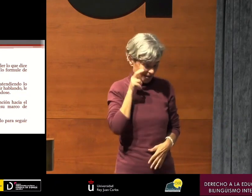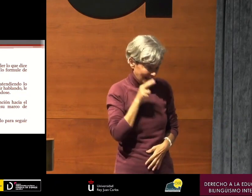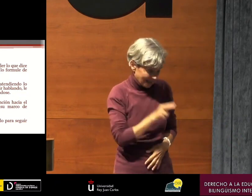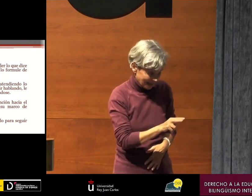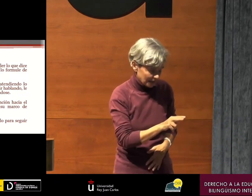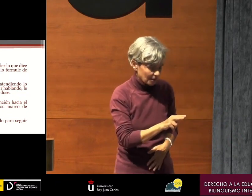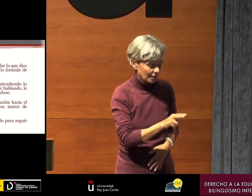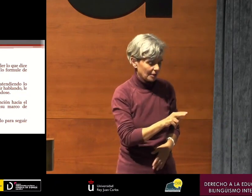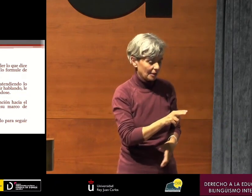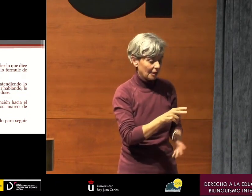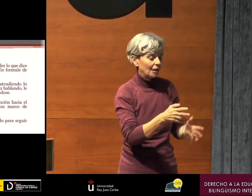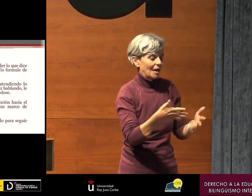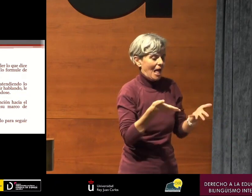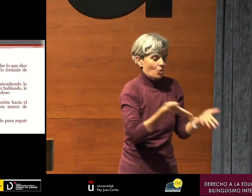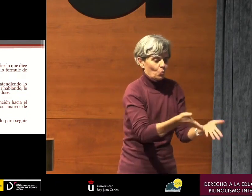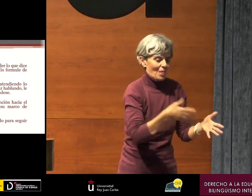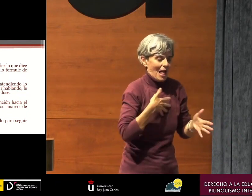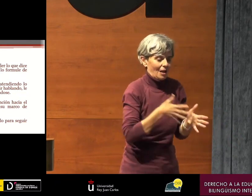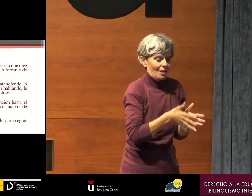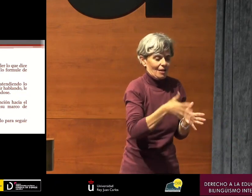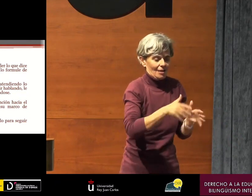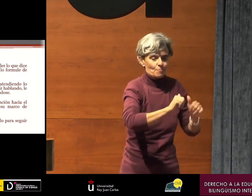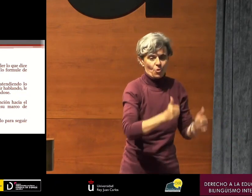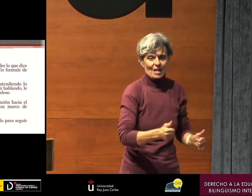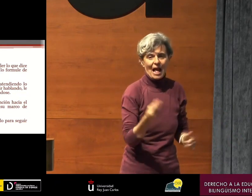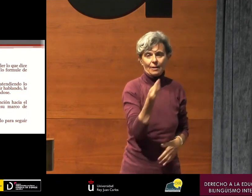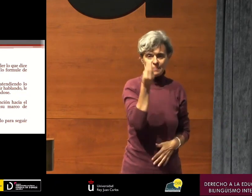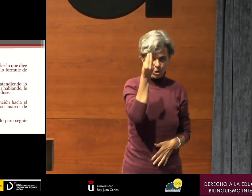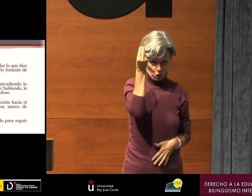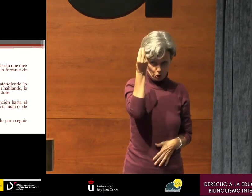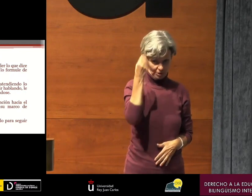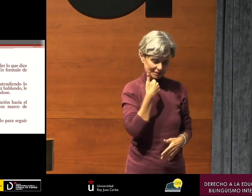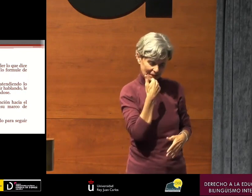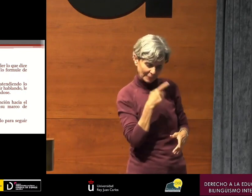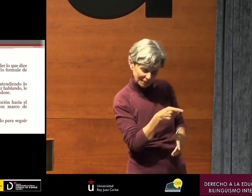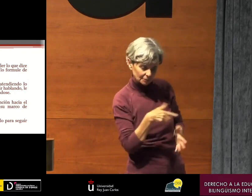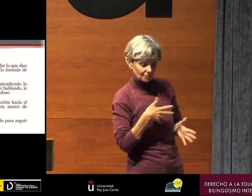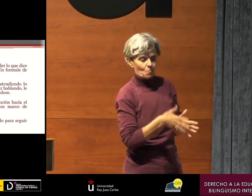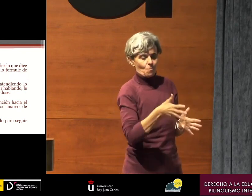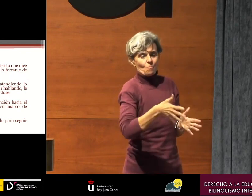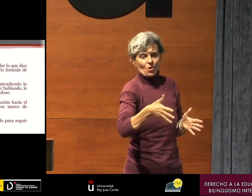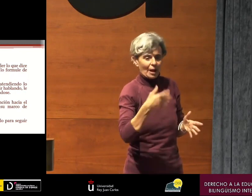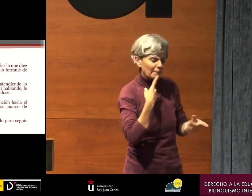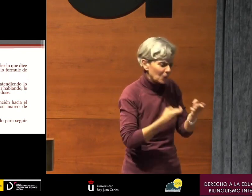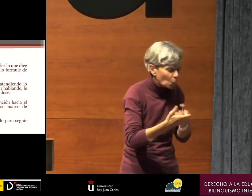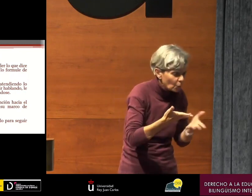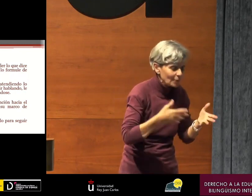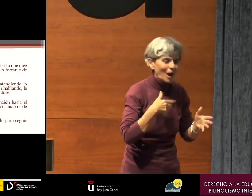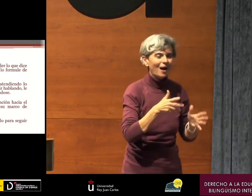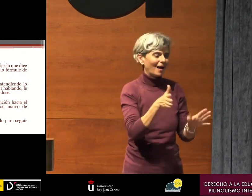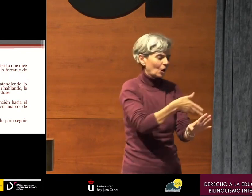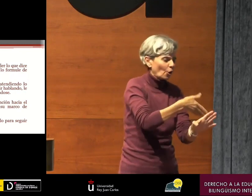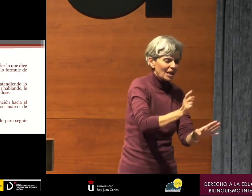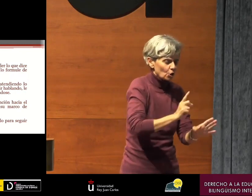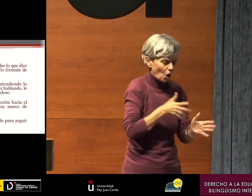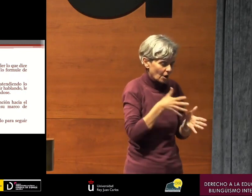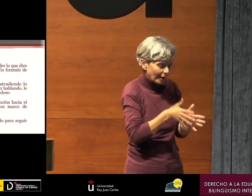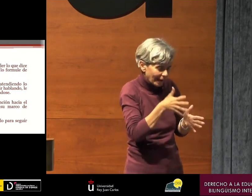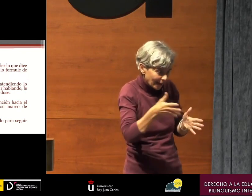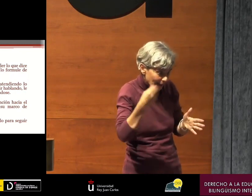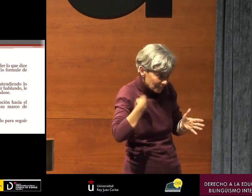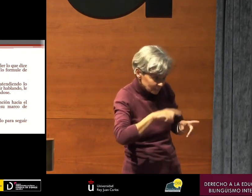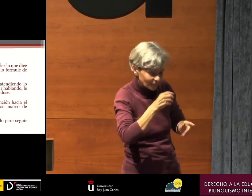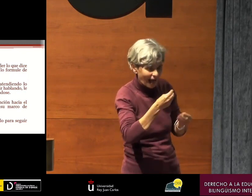que nos quiere decir y luego ayudarle en ese modelaje lingüístico a mejorar su